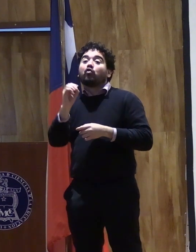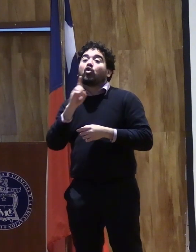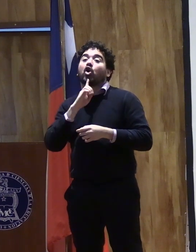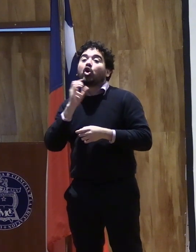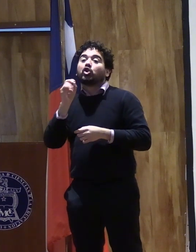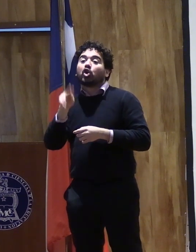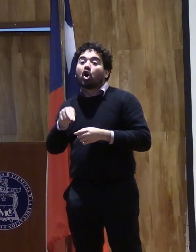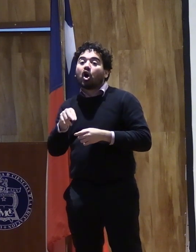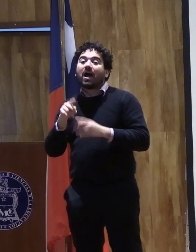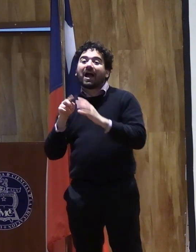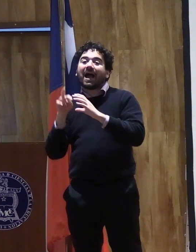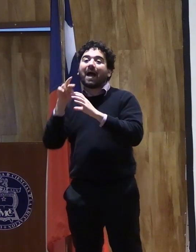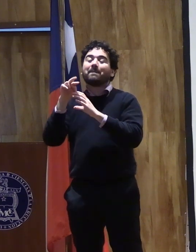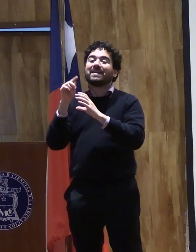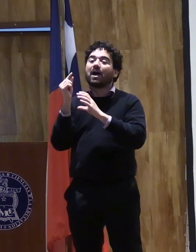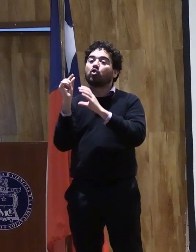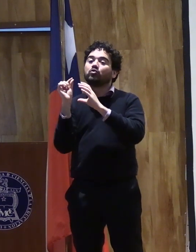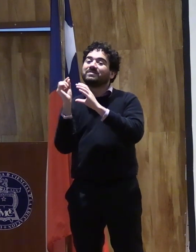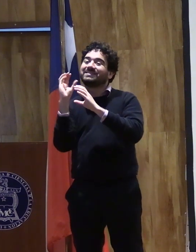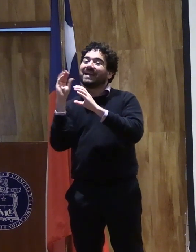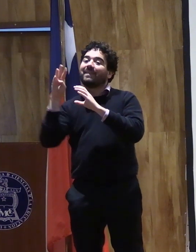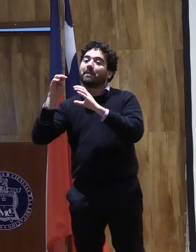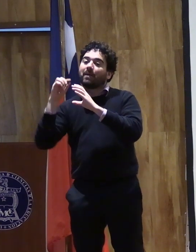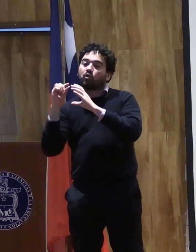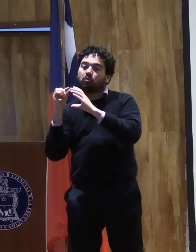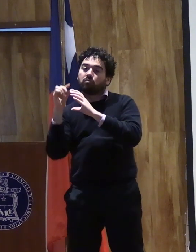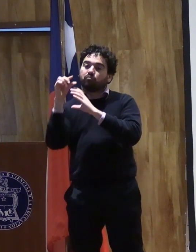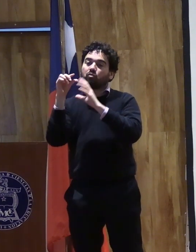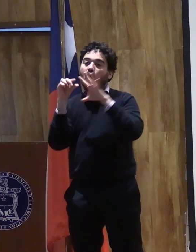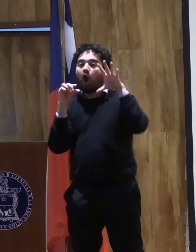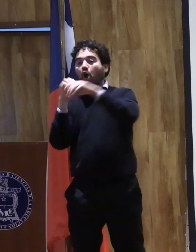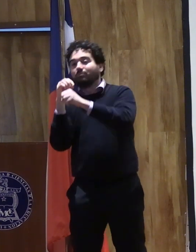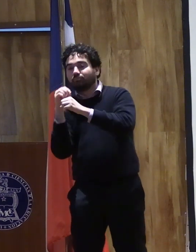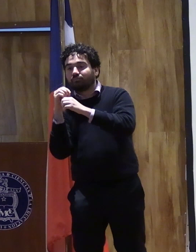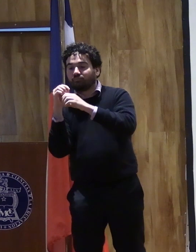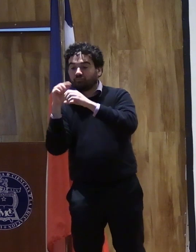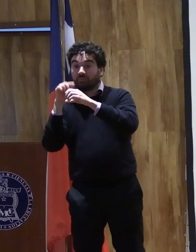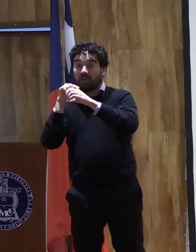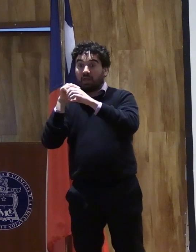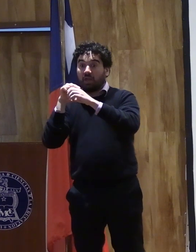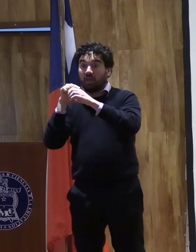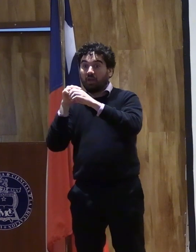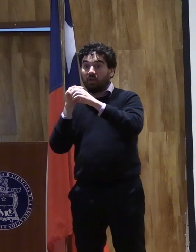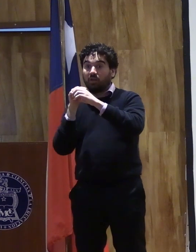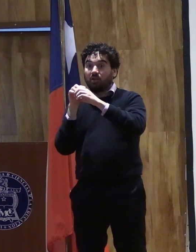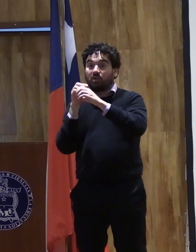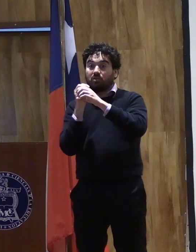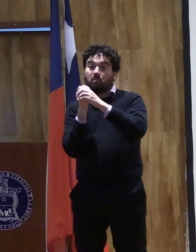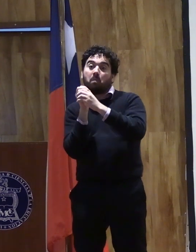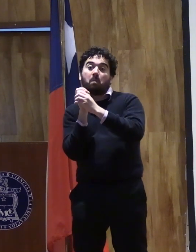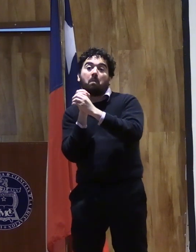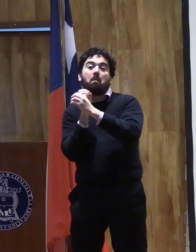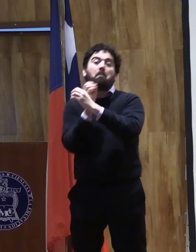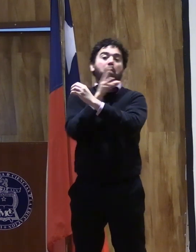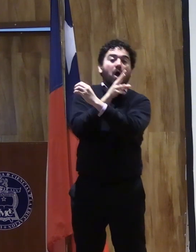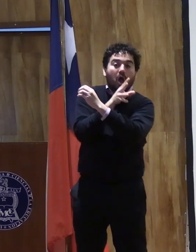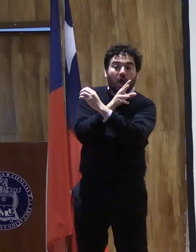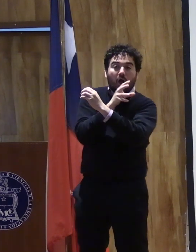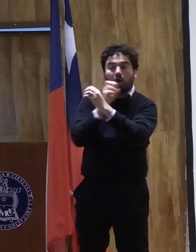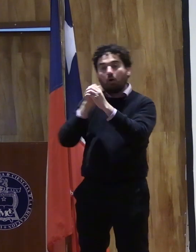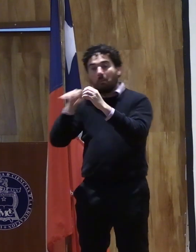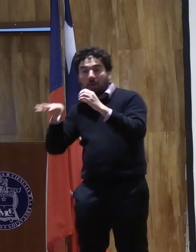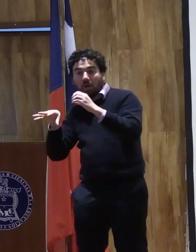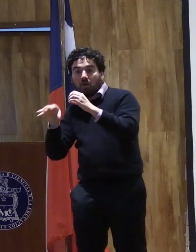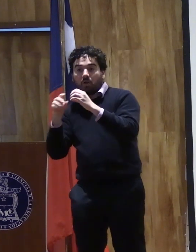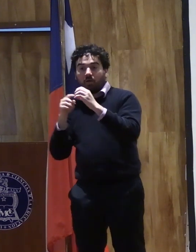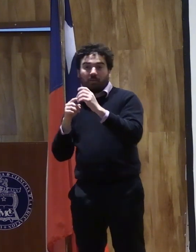afuera y se lo comen. Y después el que se lo comió lo reemite o para afuera o para adentro, porque